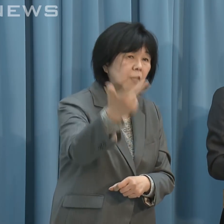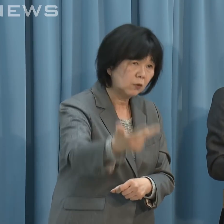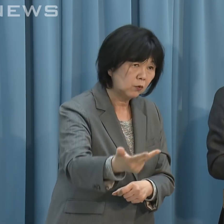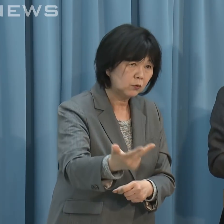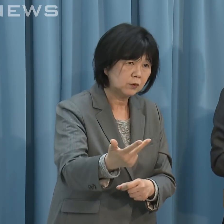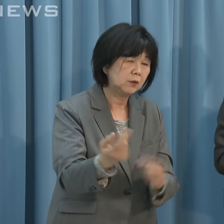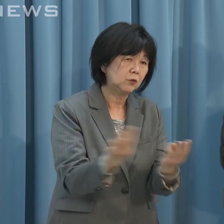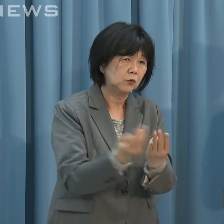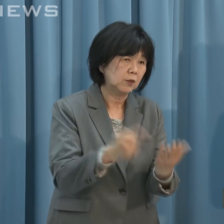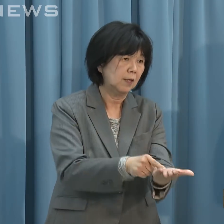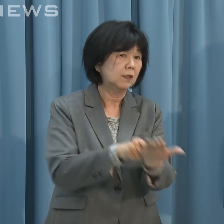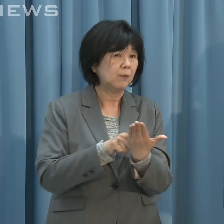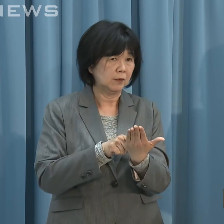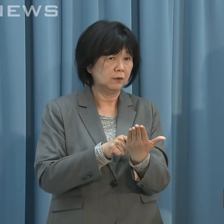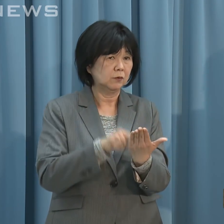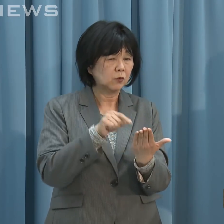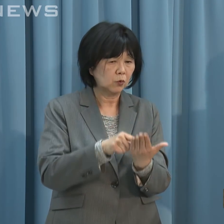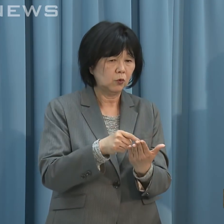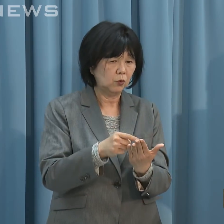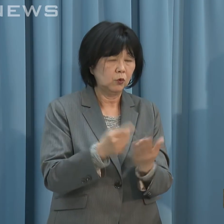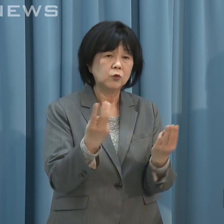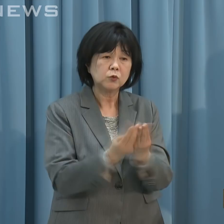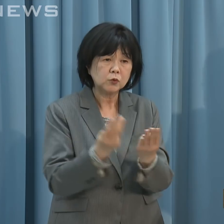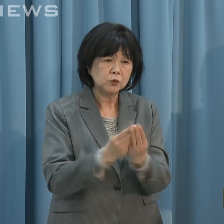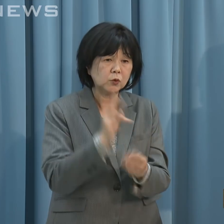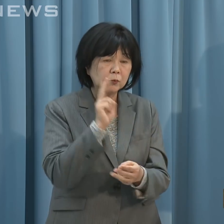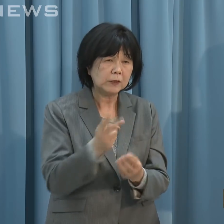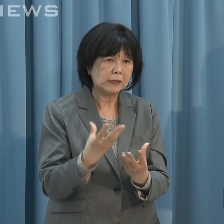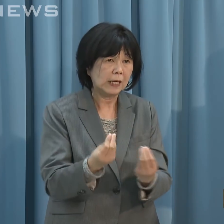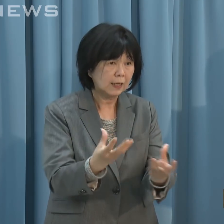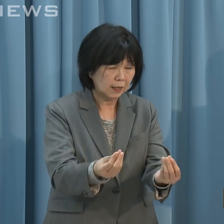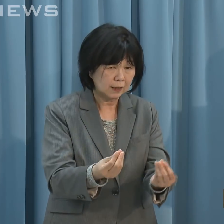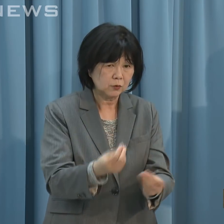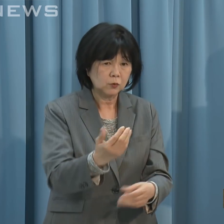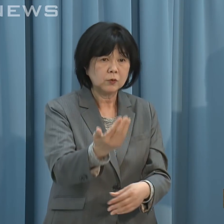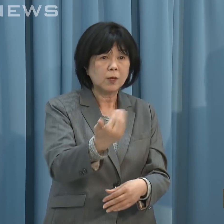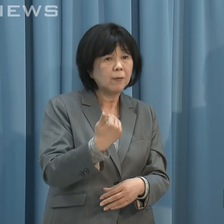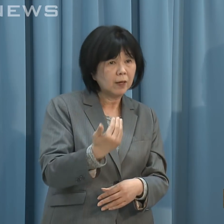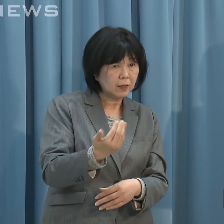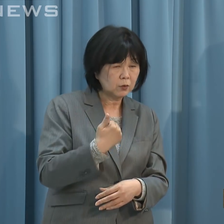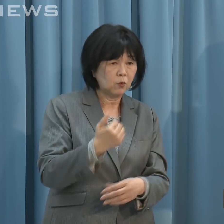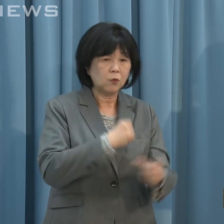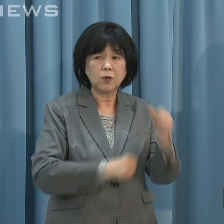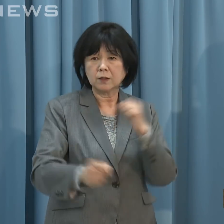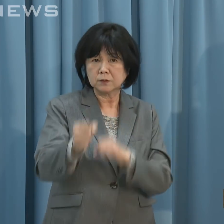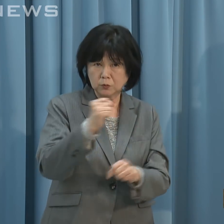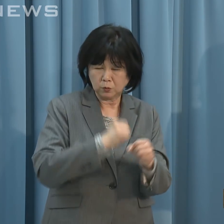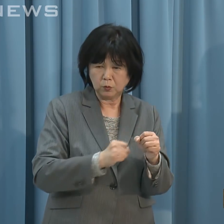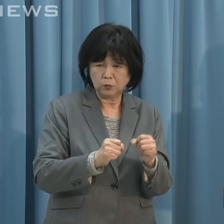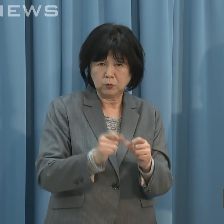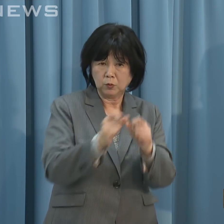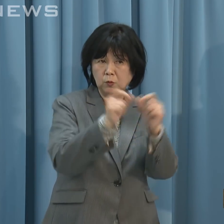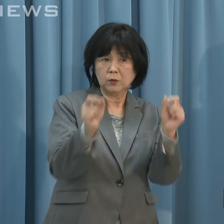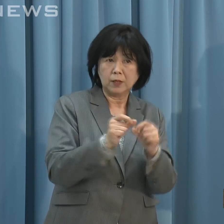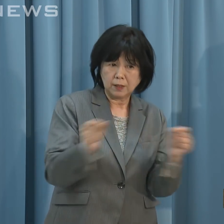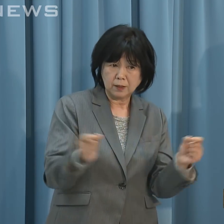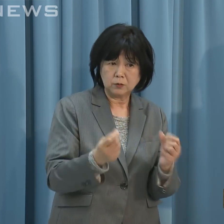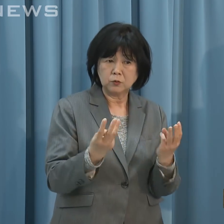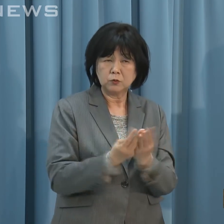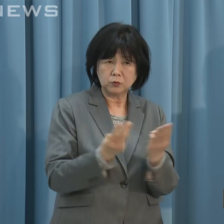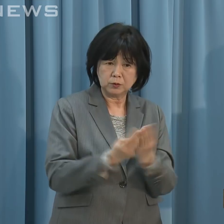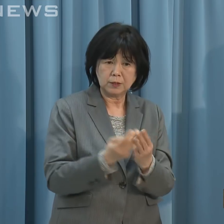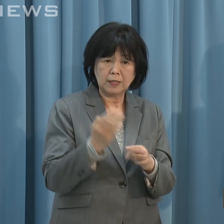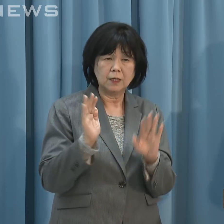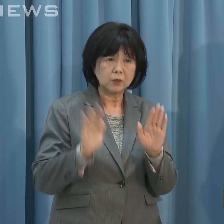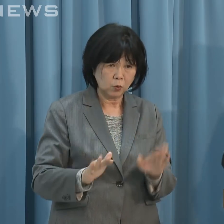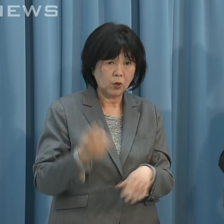けですけれども、そういう数字を見ながら、それからその手前の今までの活動の結果としての数字がこれから明日